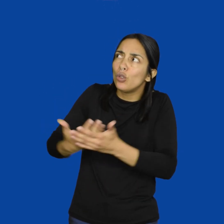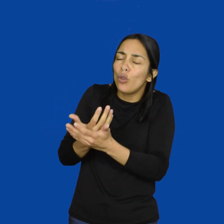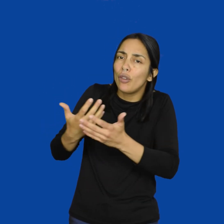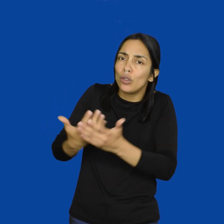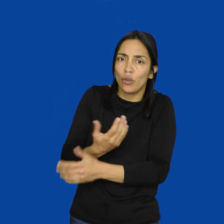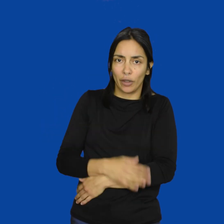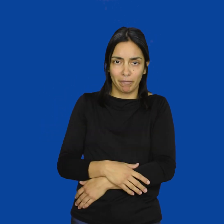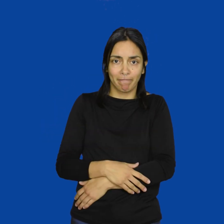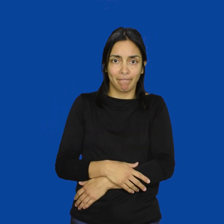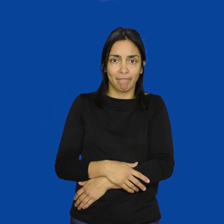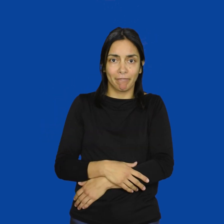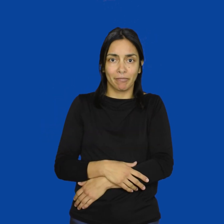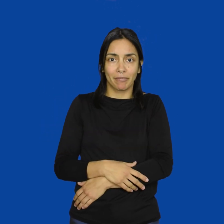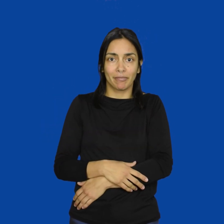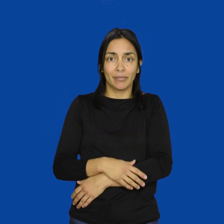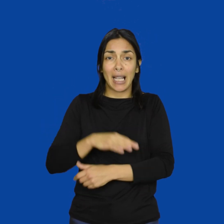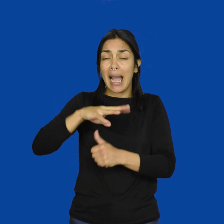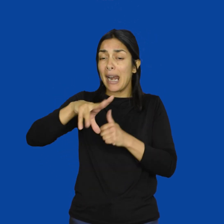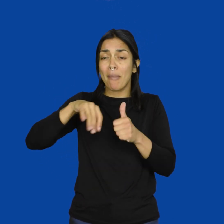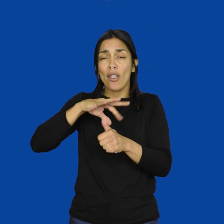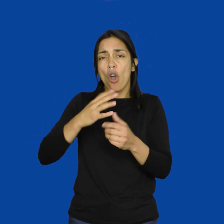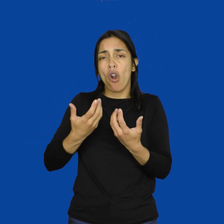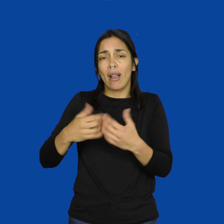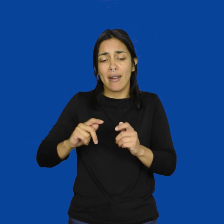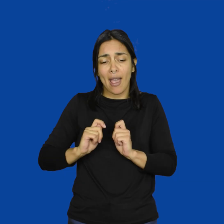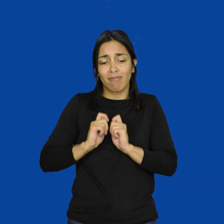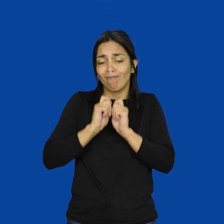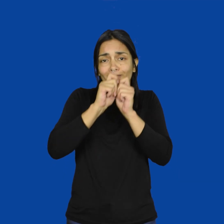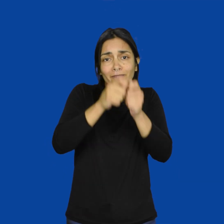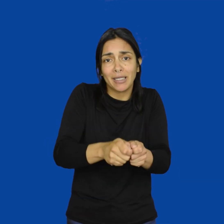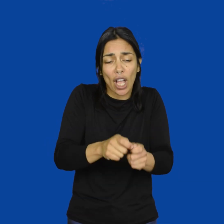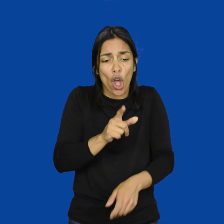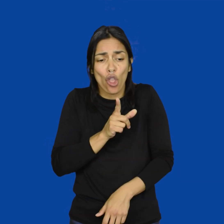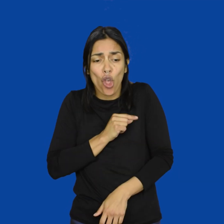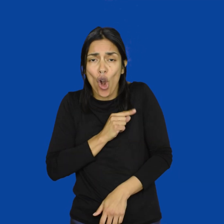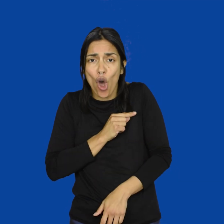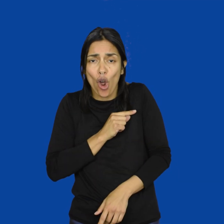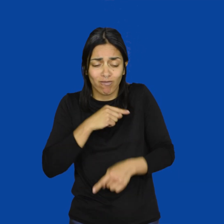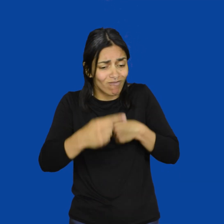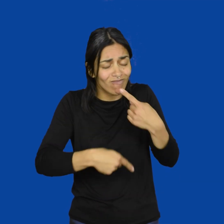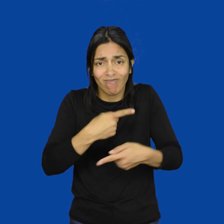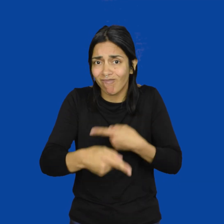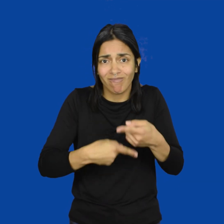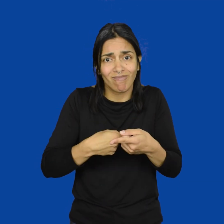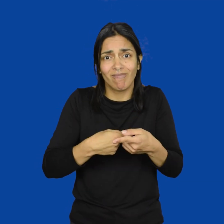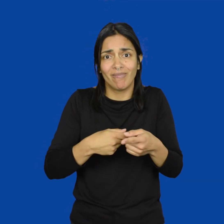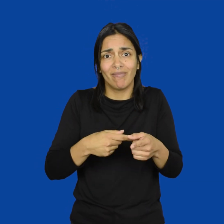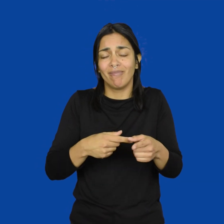no transmitir el dolor de lo vivido, sí compartieron sus costumbres de generación en generación, dejando huellas